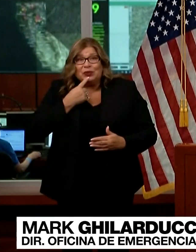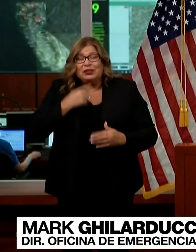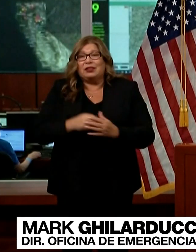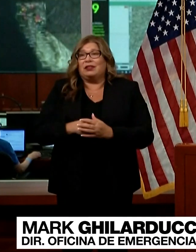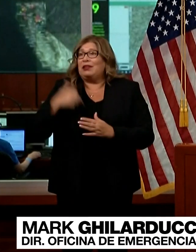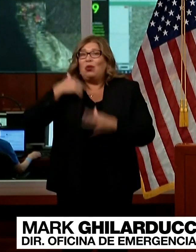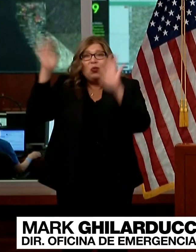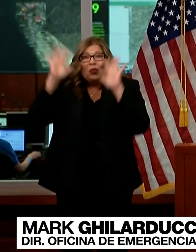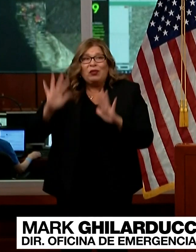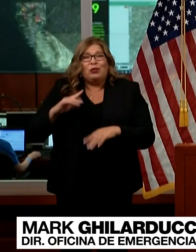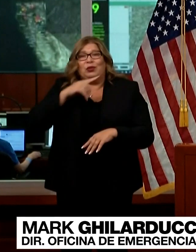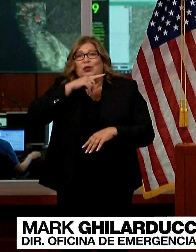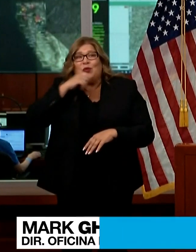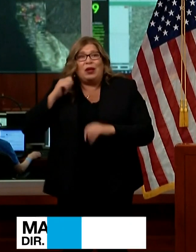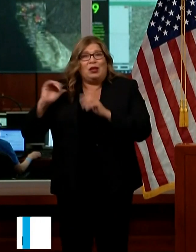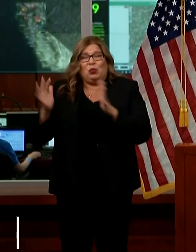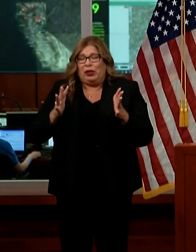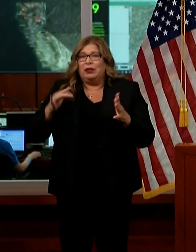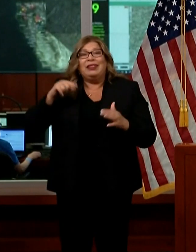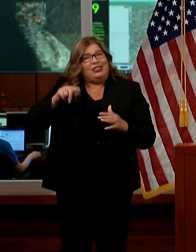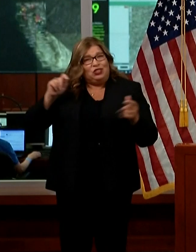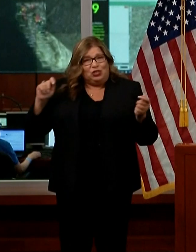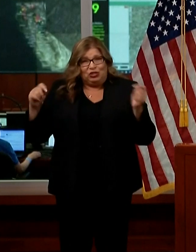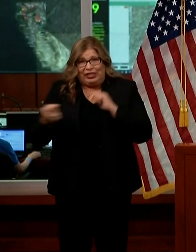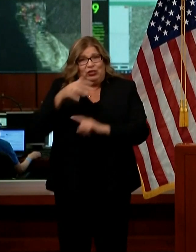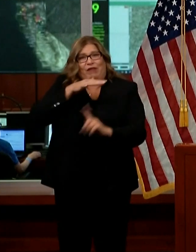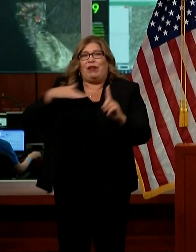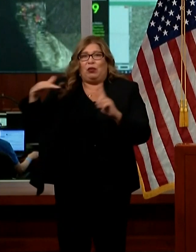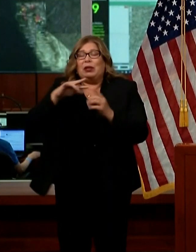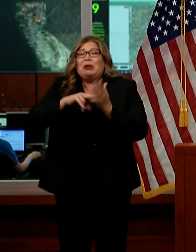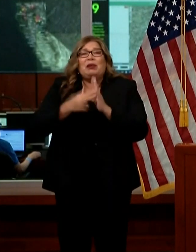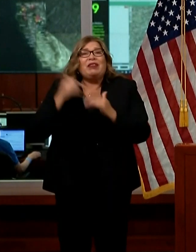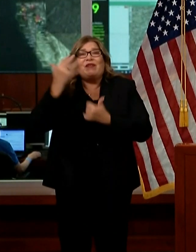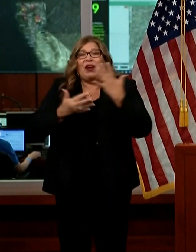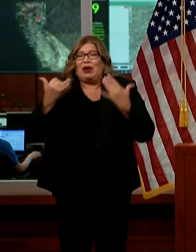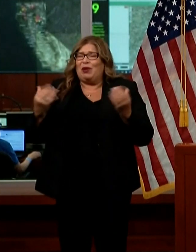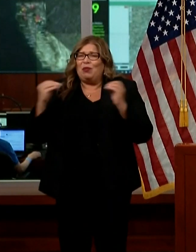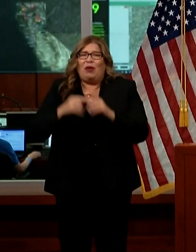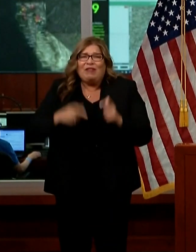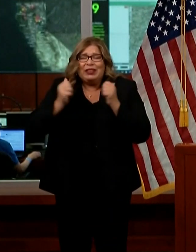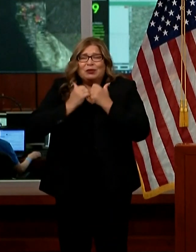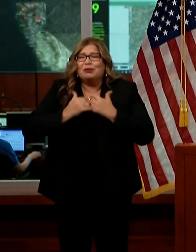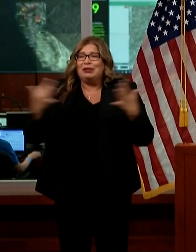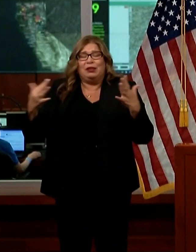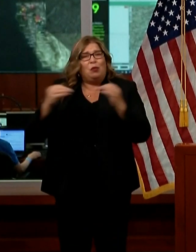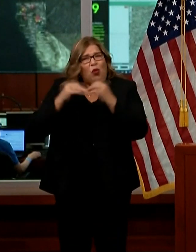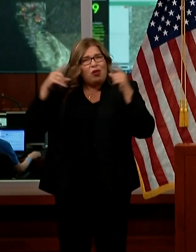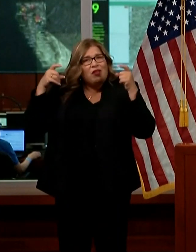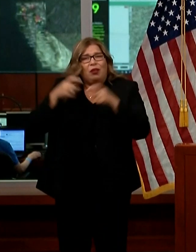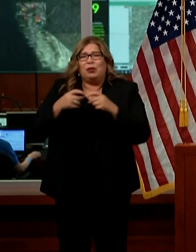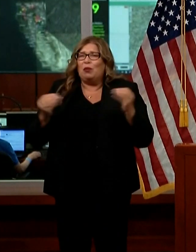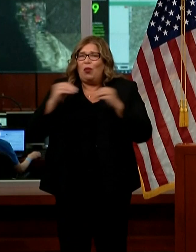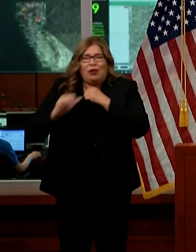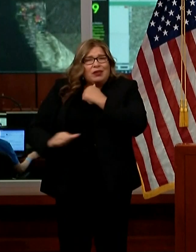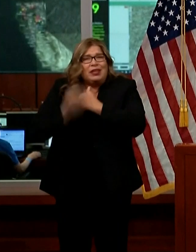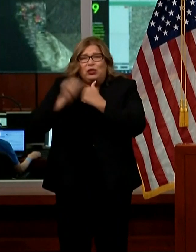condiciones climáticas alteran el ambiente y contribuyen a la expansión de estos incendios, haciéndolos más complejos y más peligrosos que cualquier